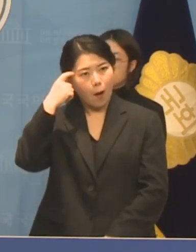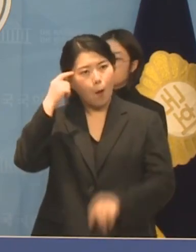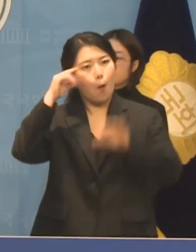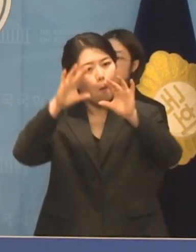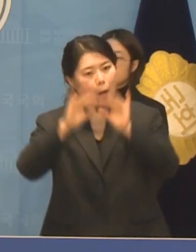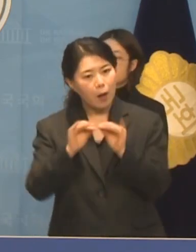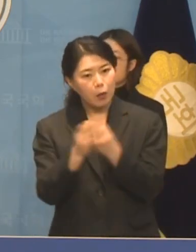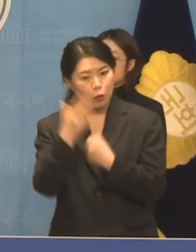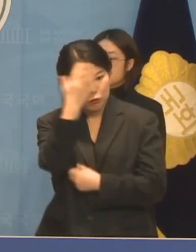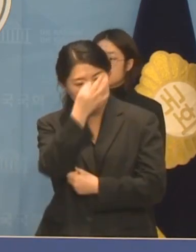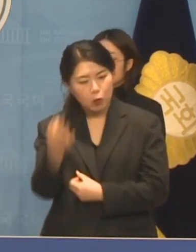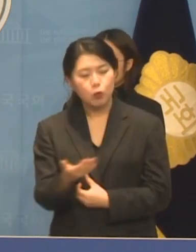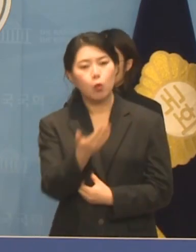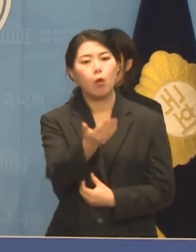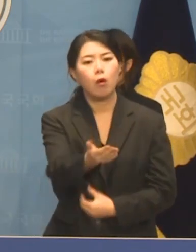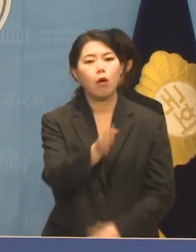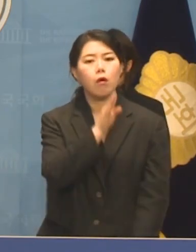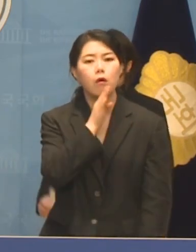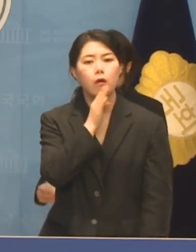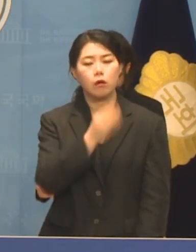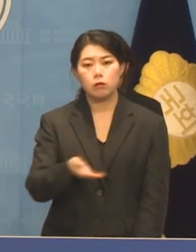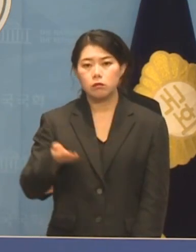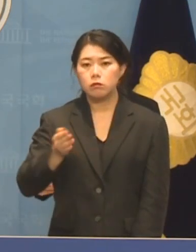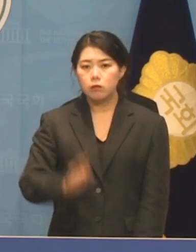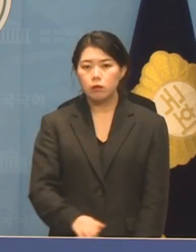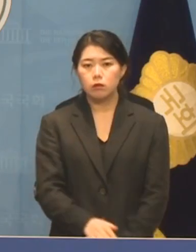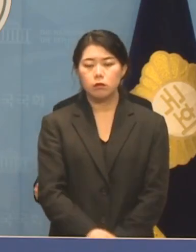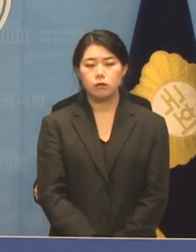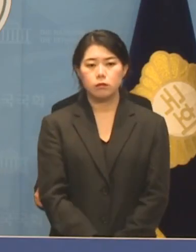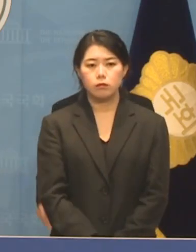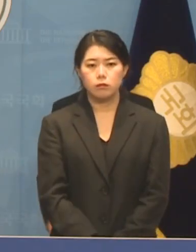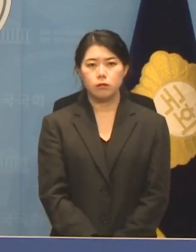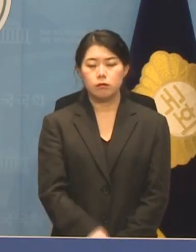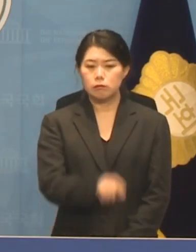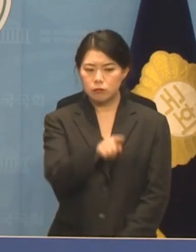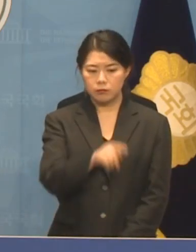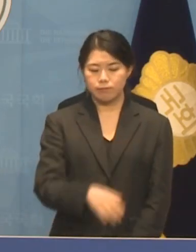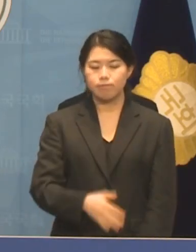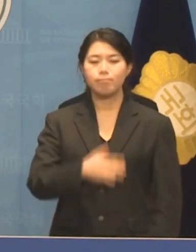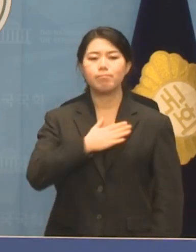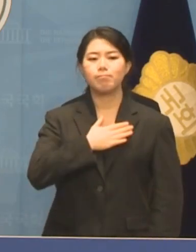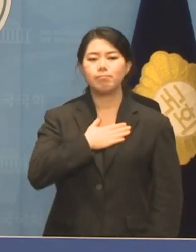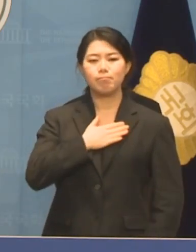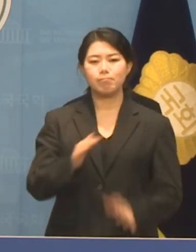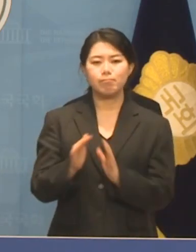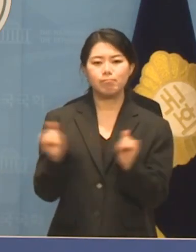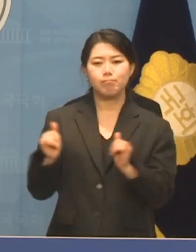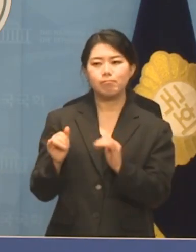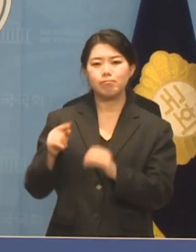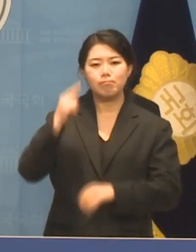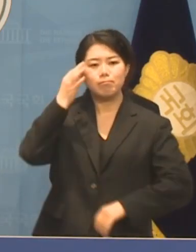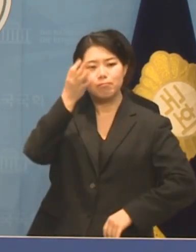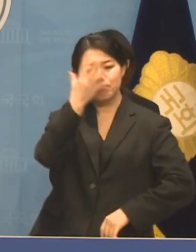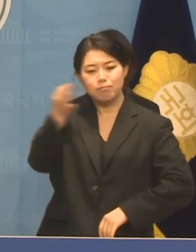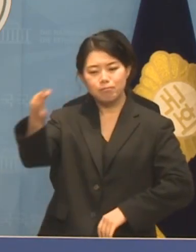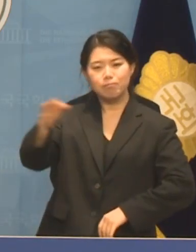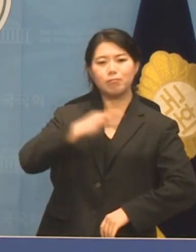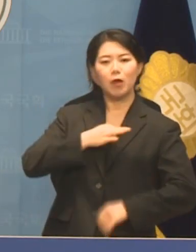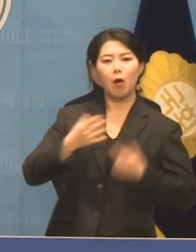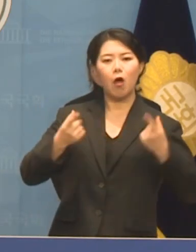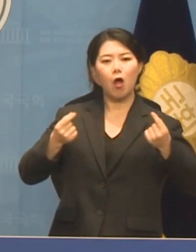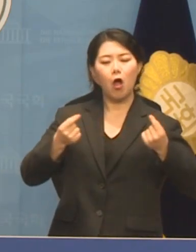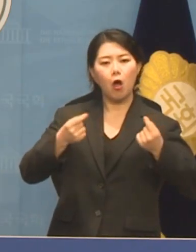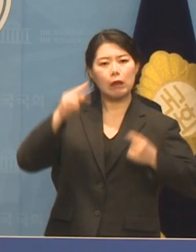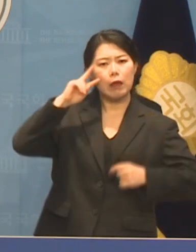활동에 후원하는 것임에도 불구하고 마치 그들은 자신들에게 시민들이 후원하는 것으로 착각하고 있는